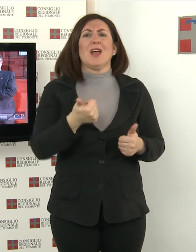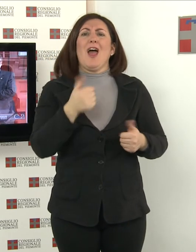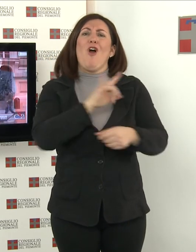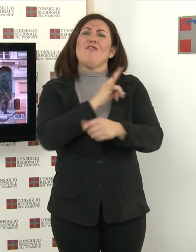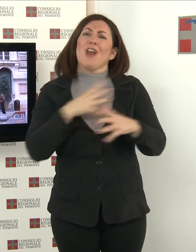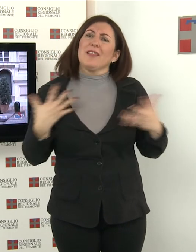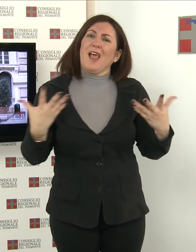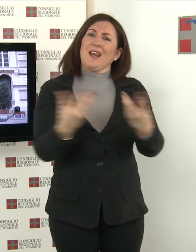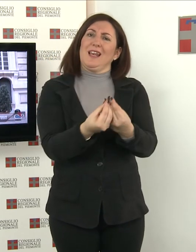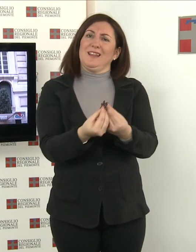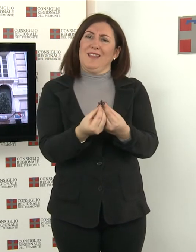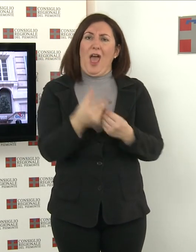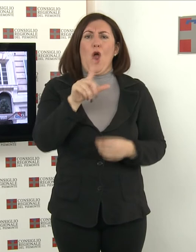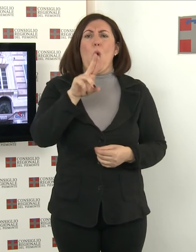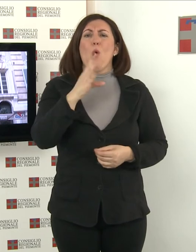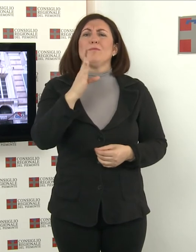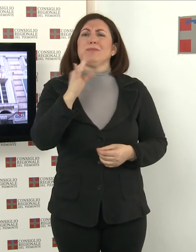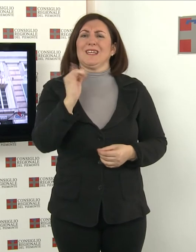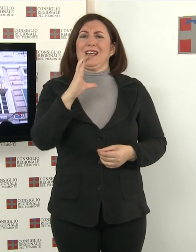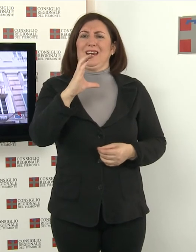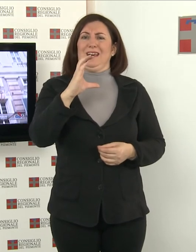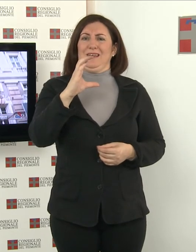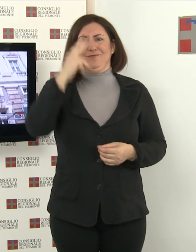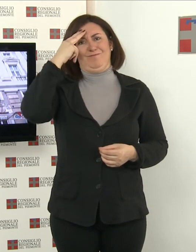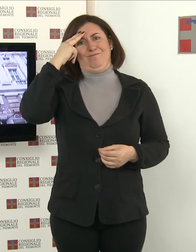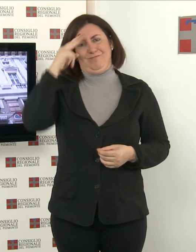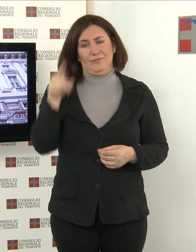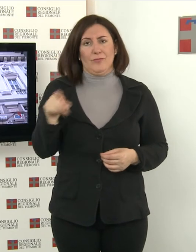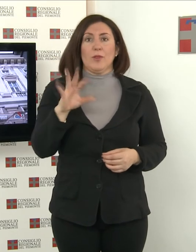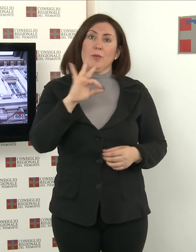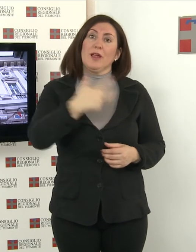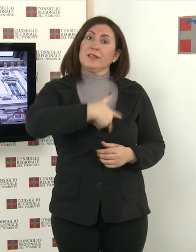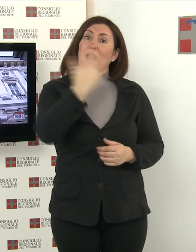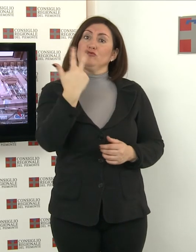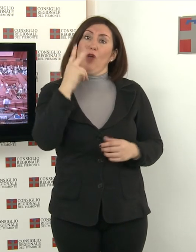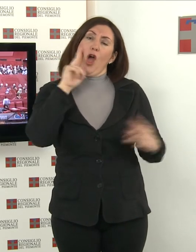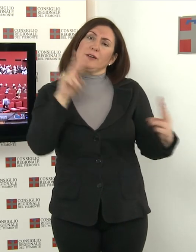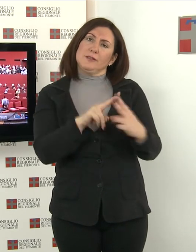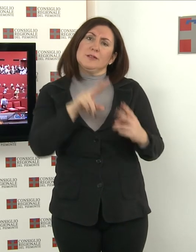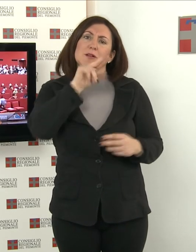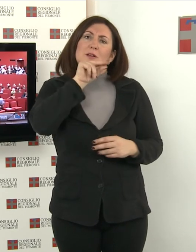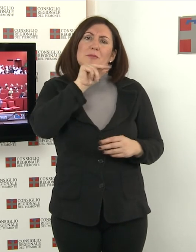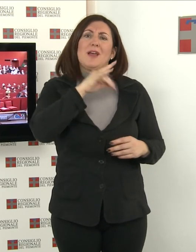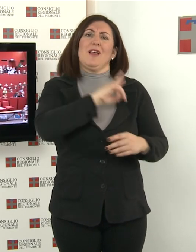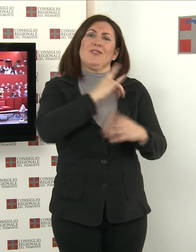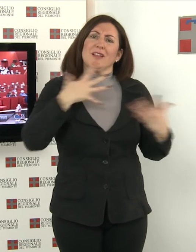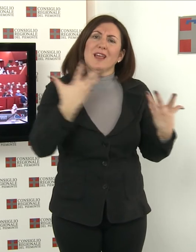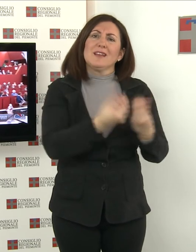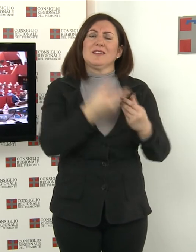svolta a Palazzo TSI sede del comune inserita nella tre giorni di incontri su fraternità città e politica a rappresentare